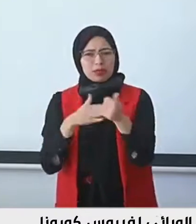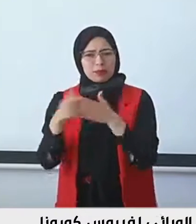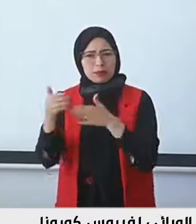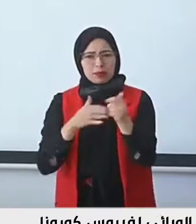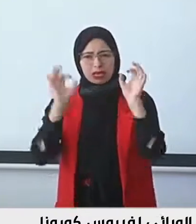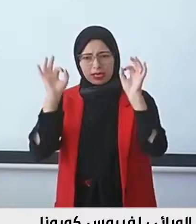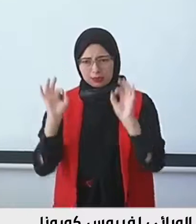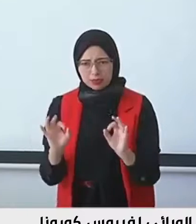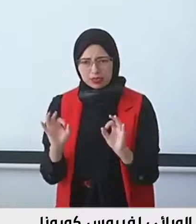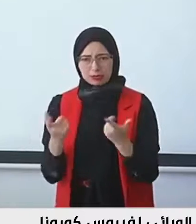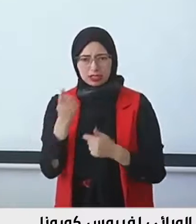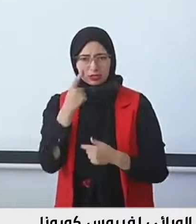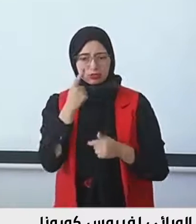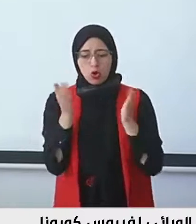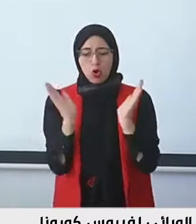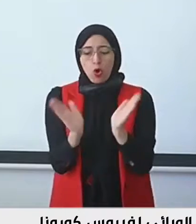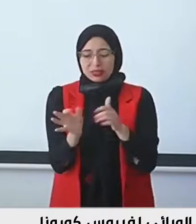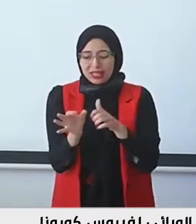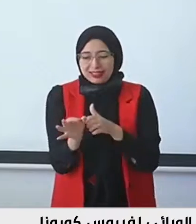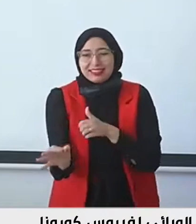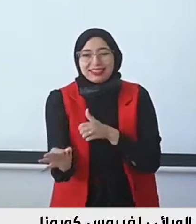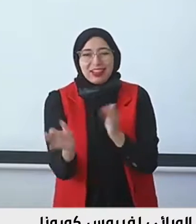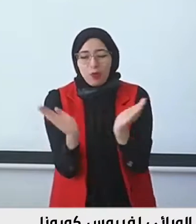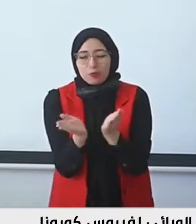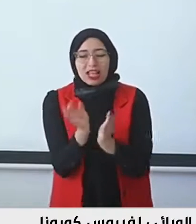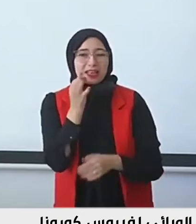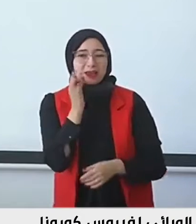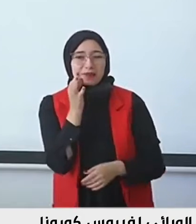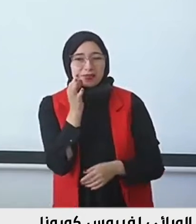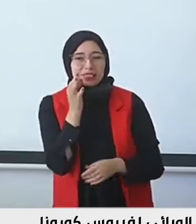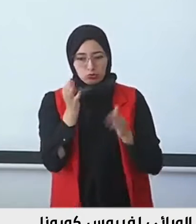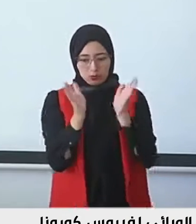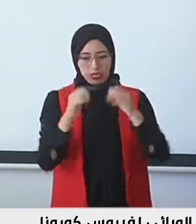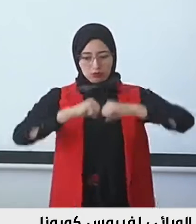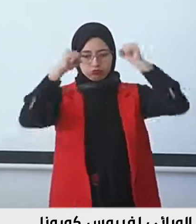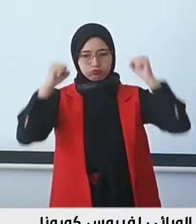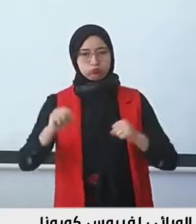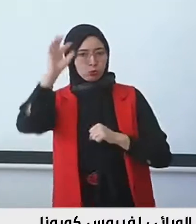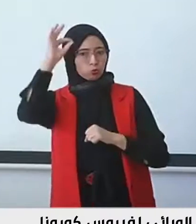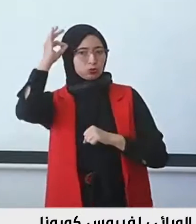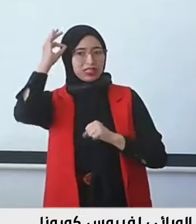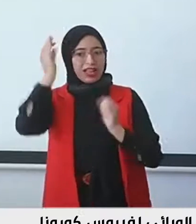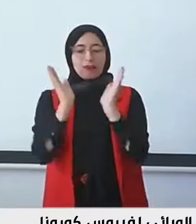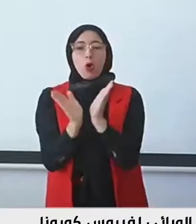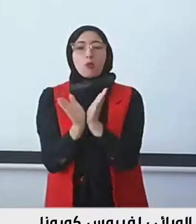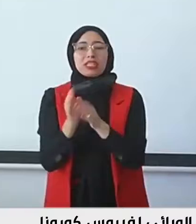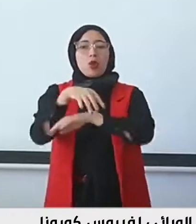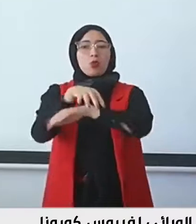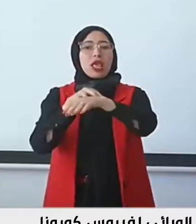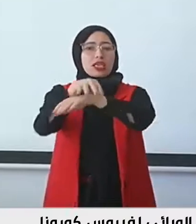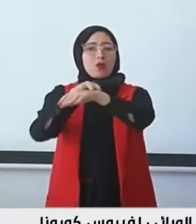اللي نقصد فيها الأكثر هو المستشفيات المحلية، وهنا فرصة مش توجه لكل العاملين بالمستشفيات هذه